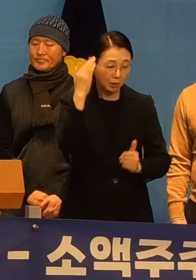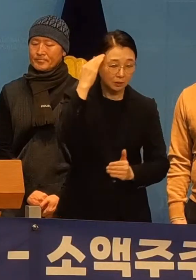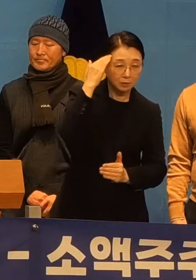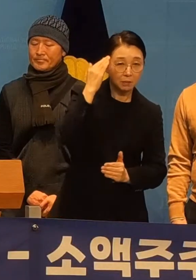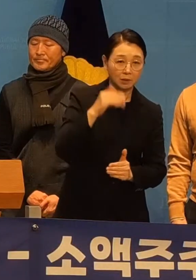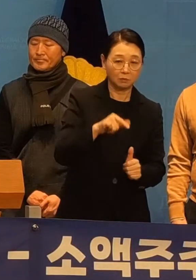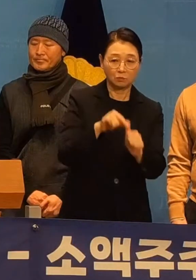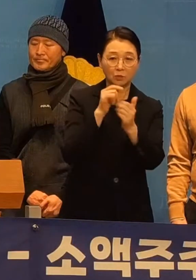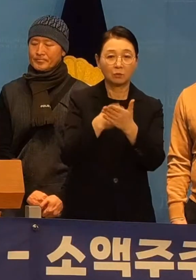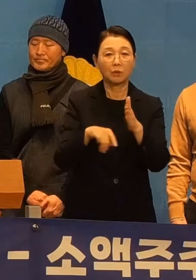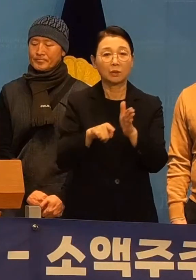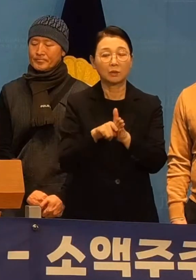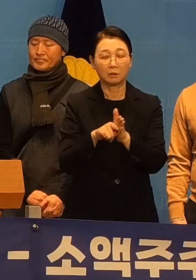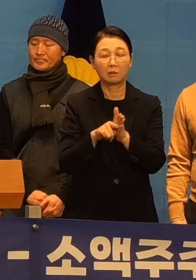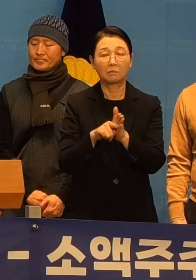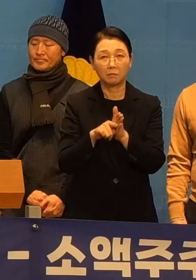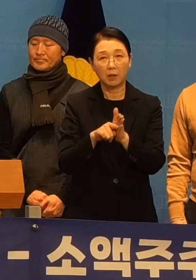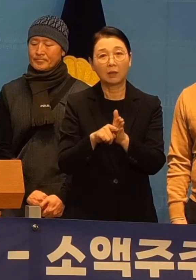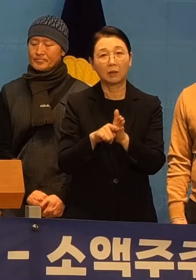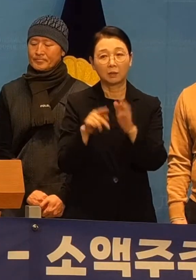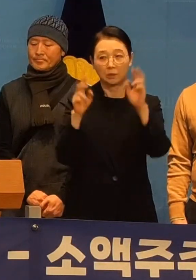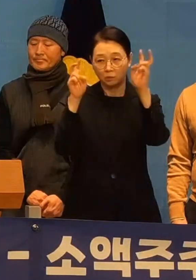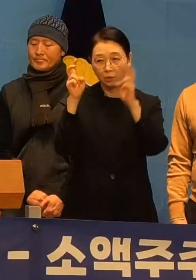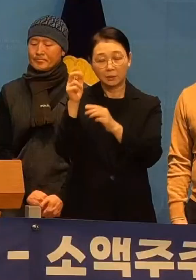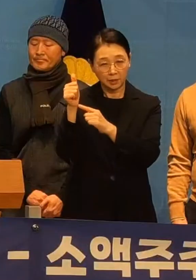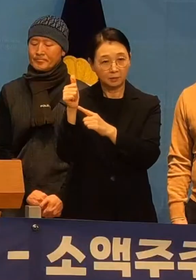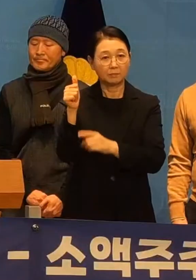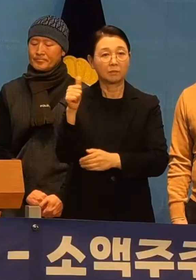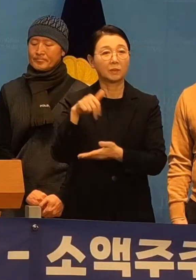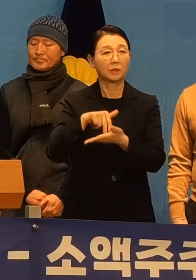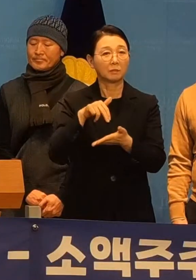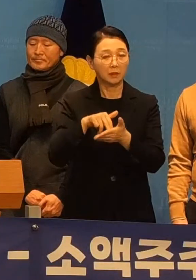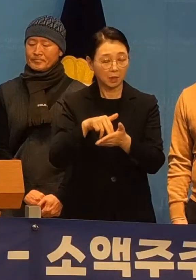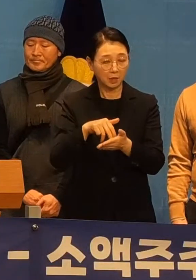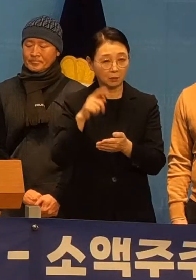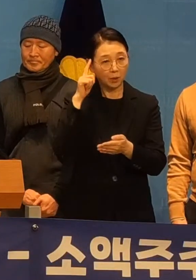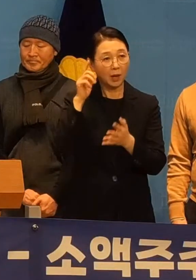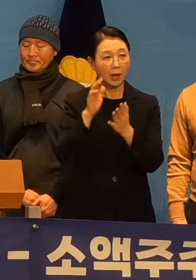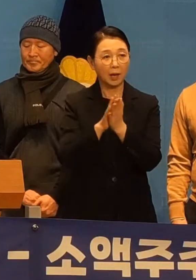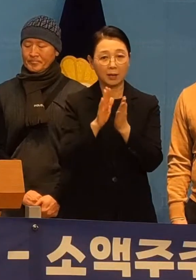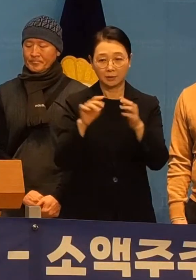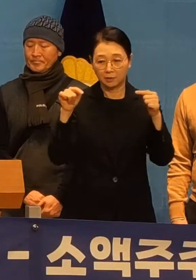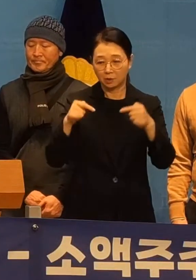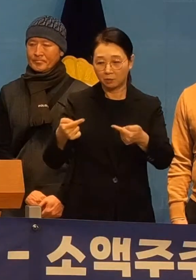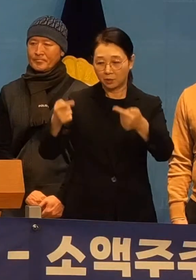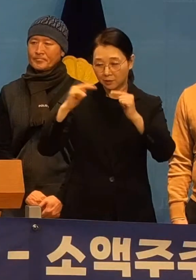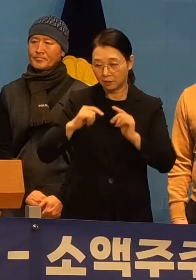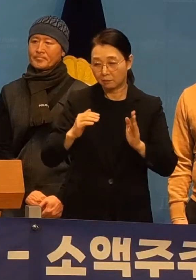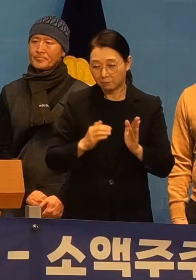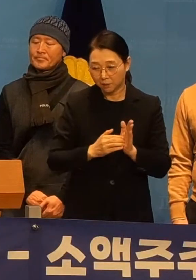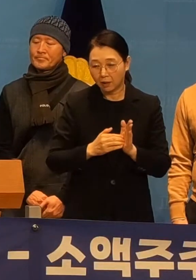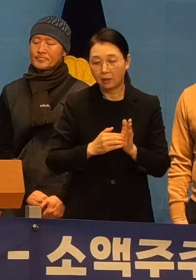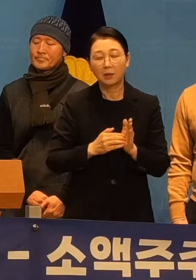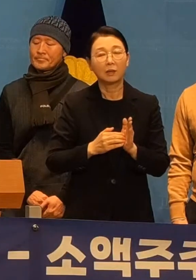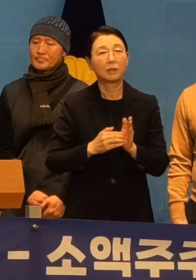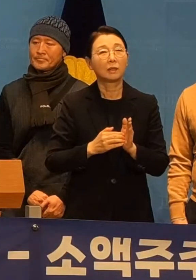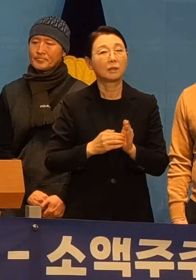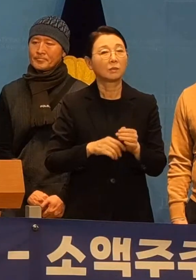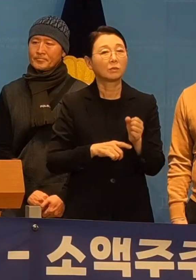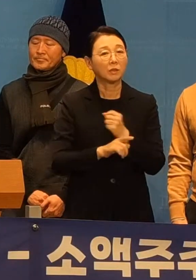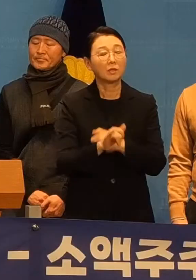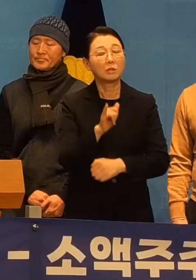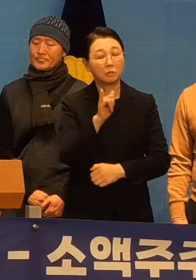자본가, 기업가 측에서 자발적으로 이 협상에 임해줬다는 부분이 또 하나의 커다란